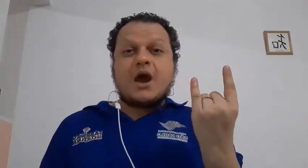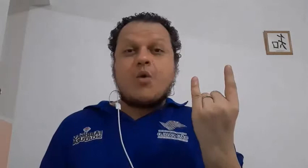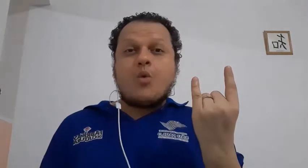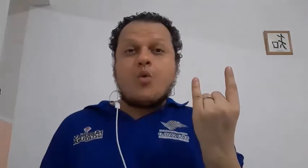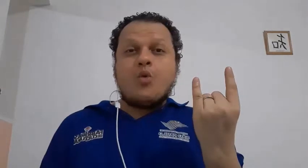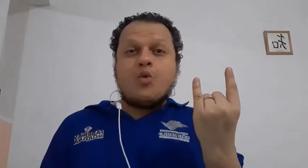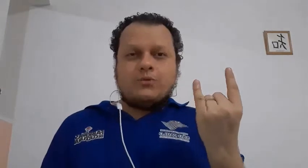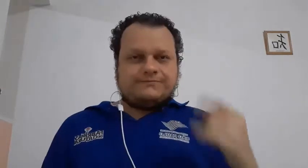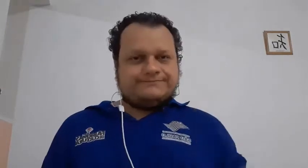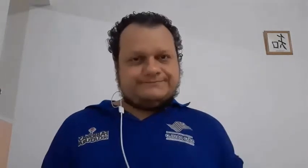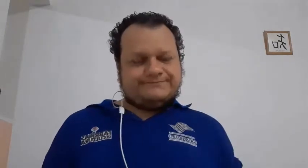U.